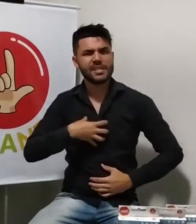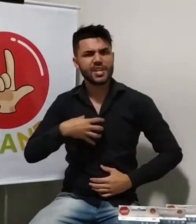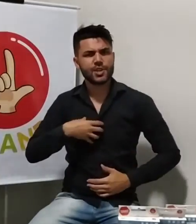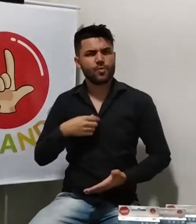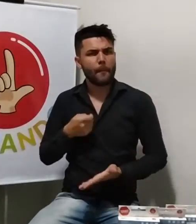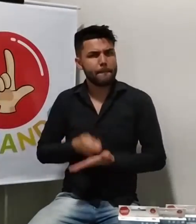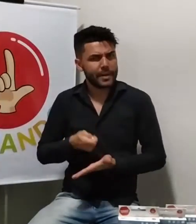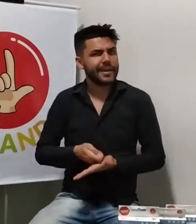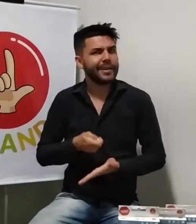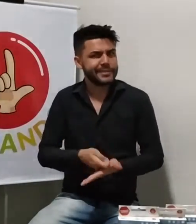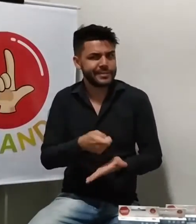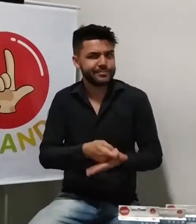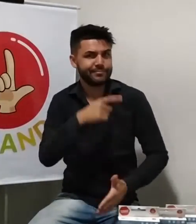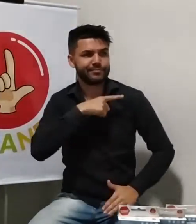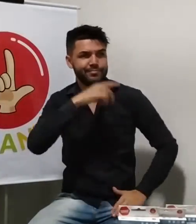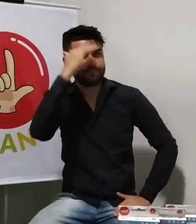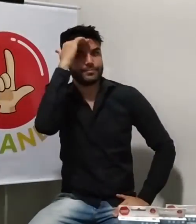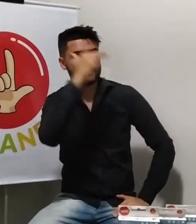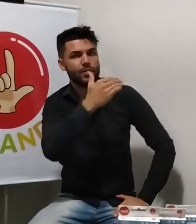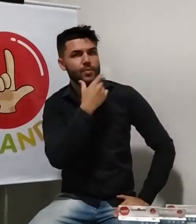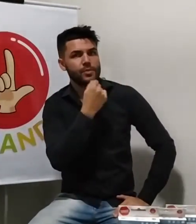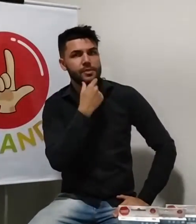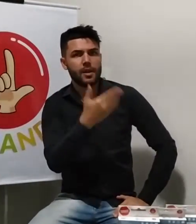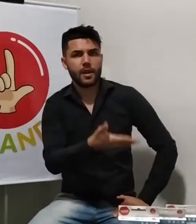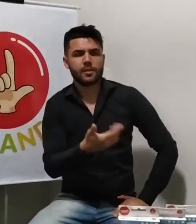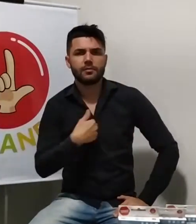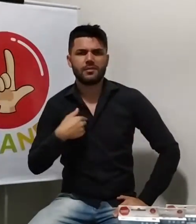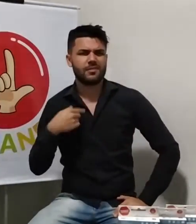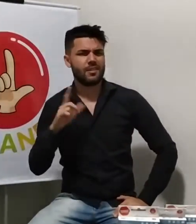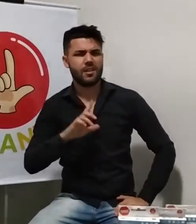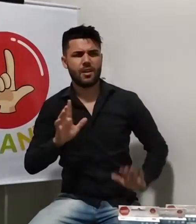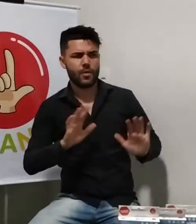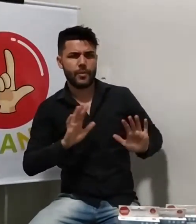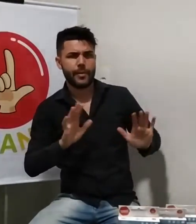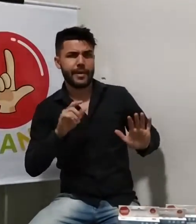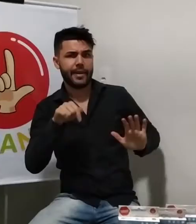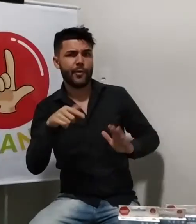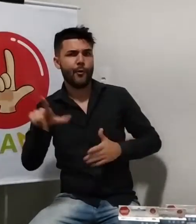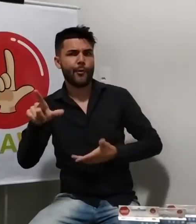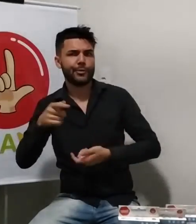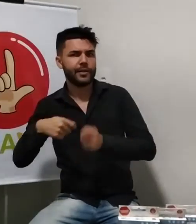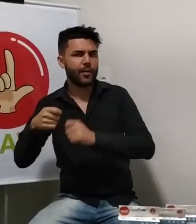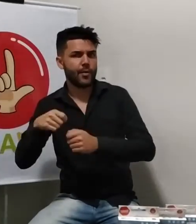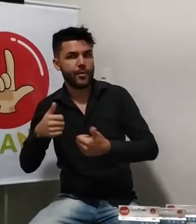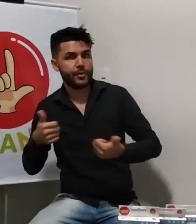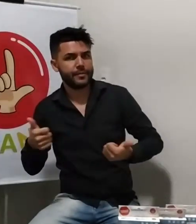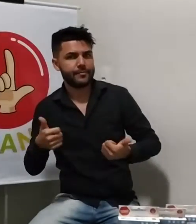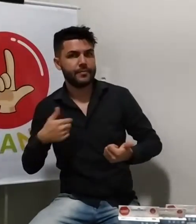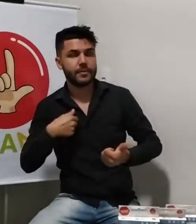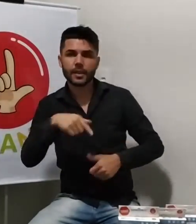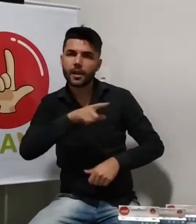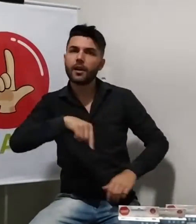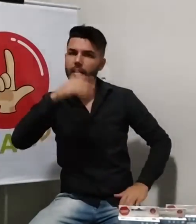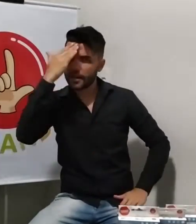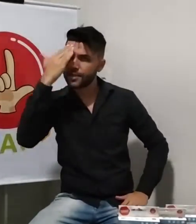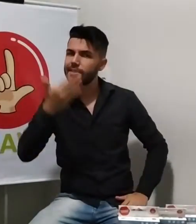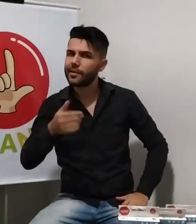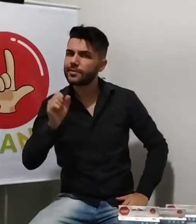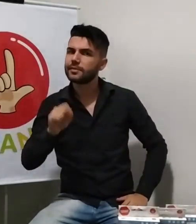que era a mesma coisa que eu tinha visto lá no joguinho, que é, ninguém tá fazendo isso pras emissoras, todas as emissoras vão entrar na internet e ninguém tem hoje no Brasil